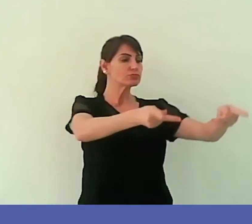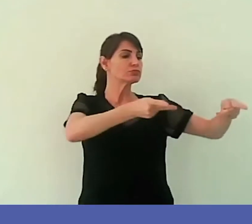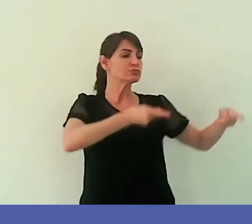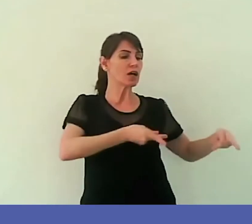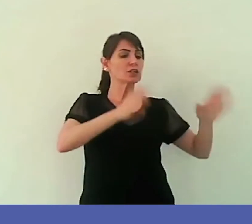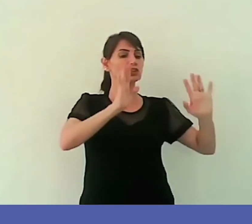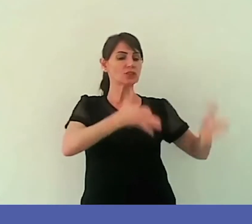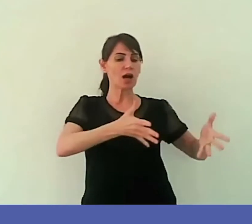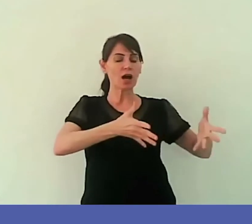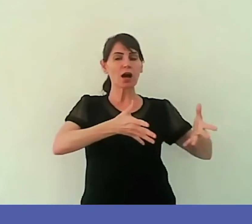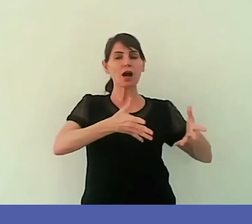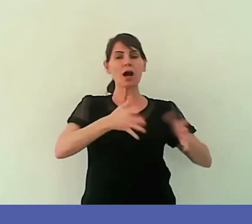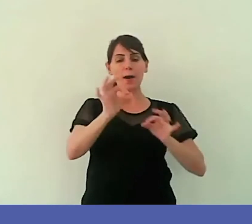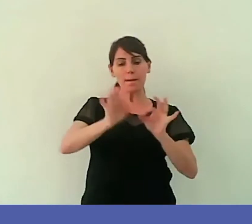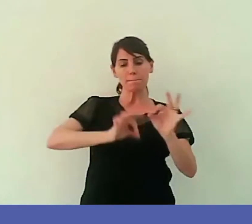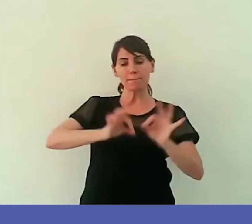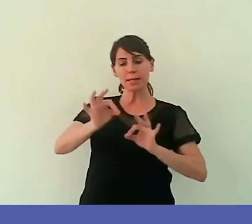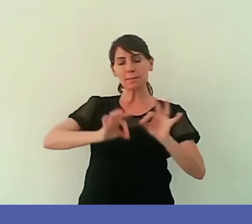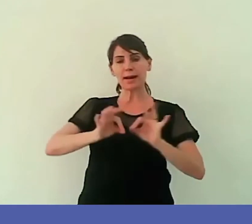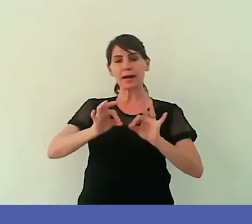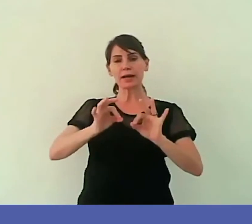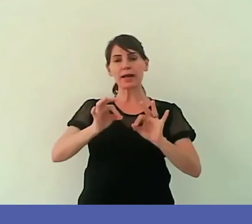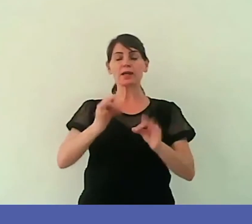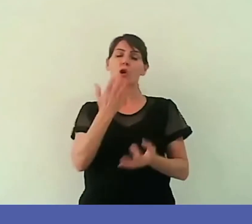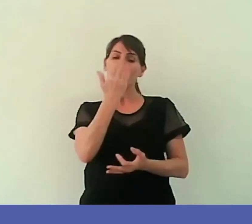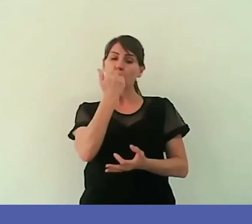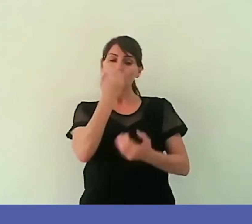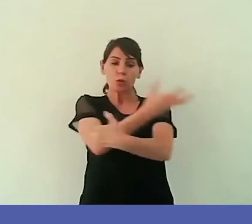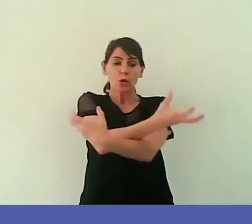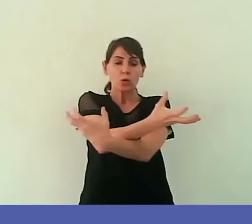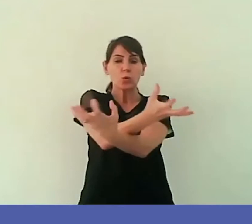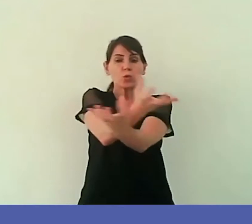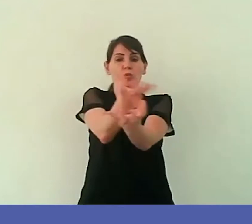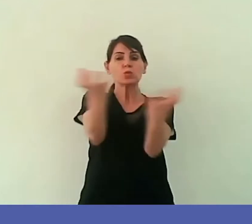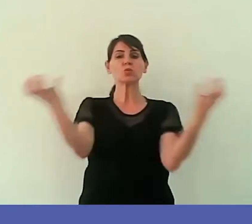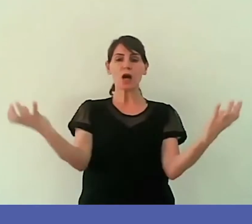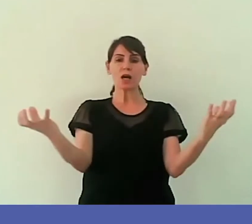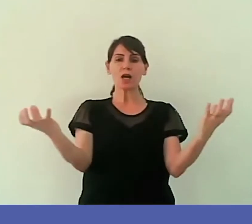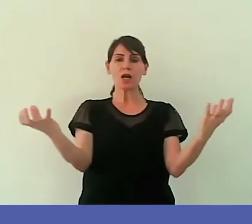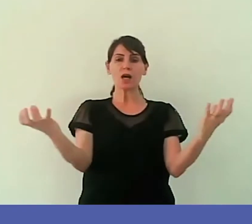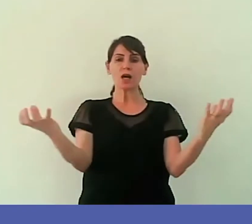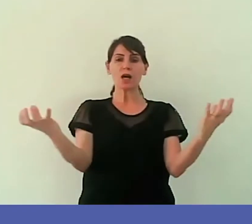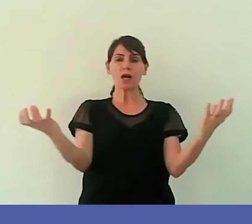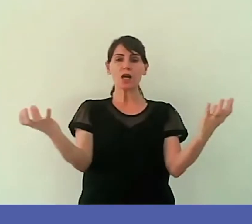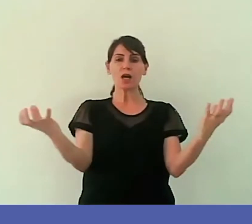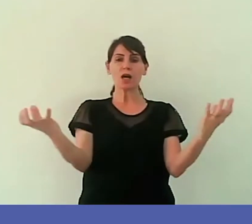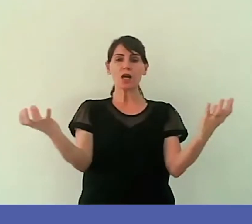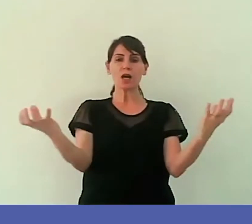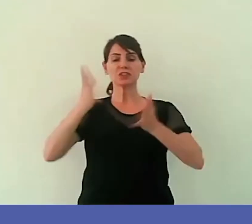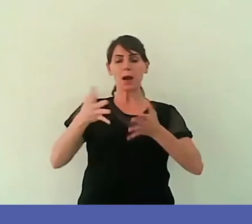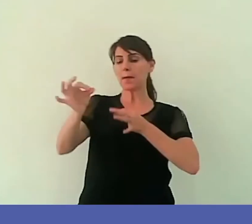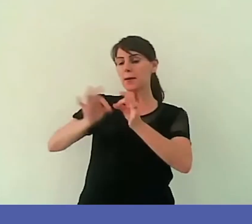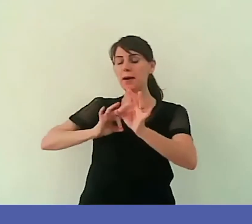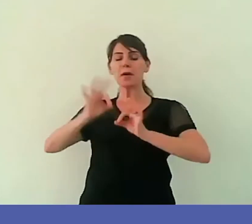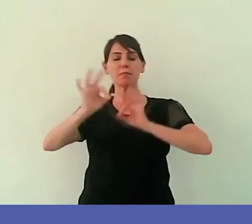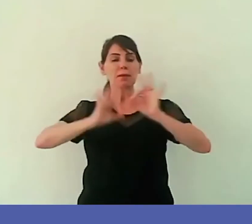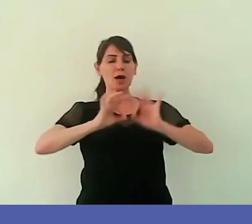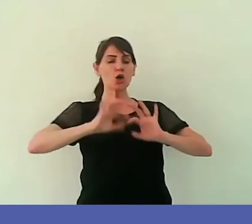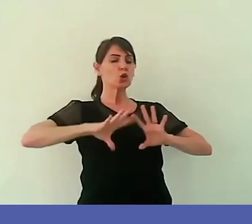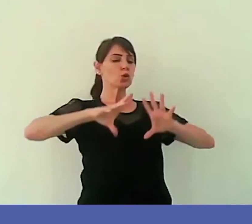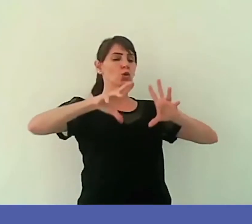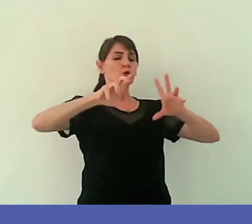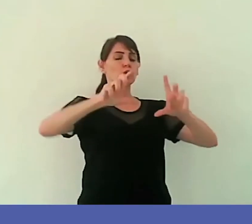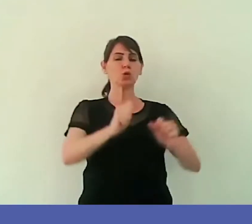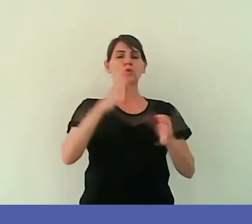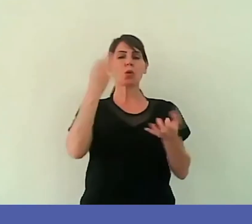meu banquete, os meus bois e cevados já foram abatidos, tudo está